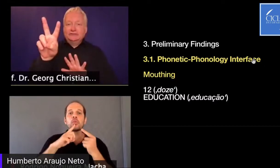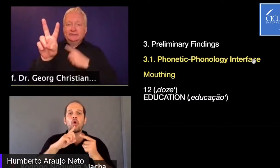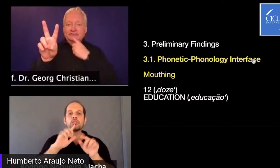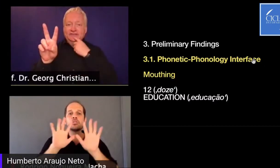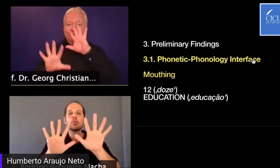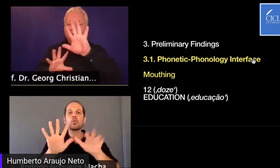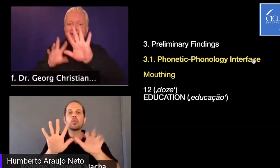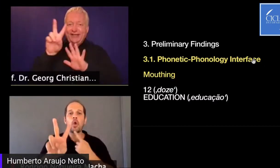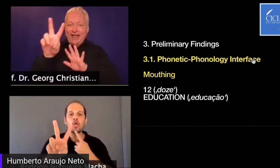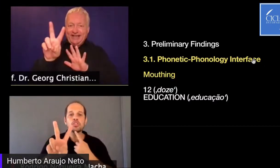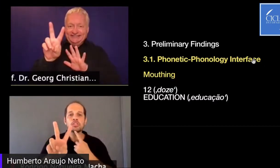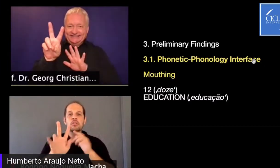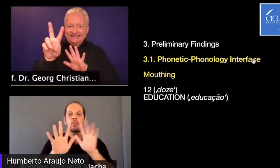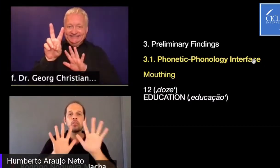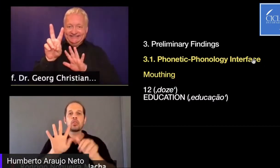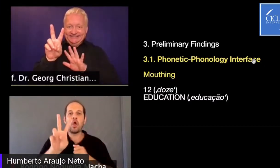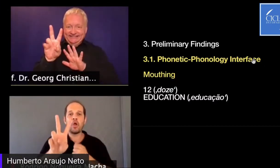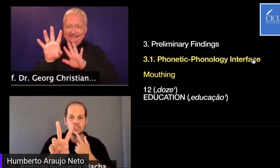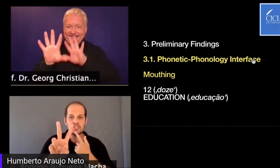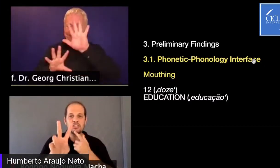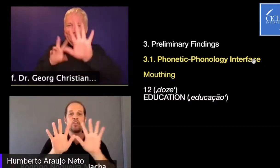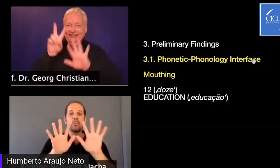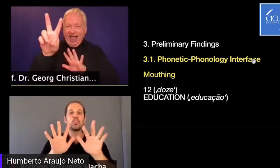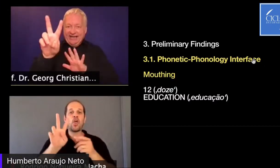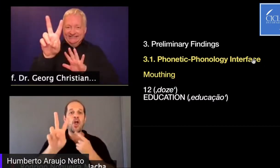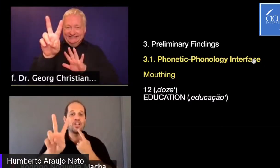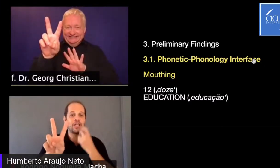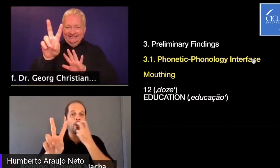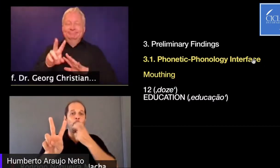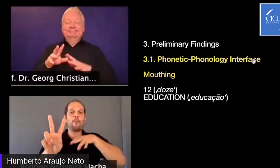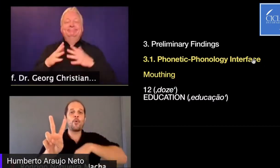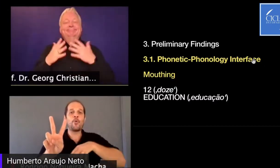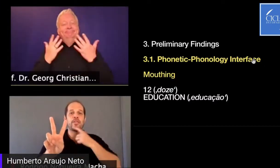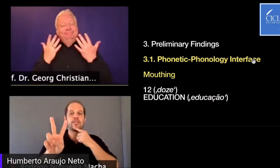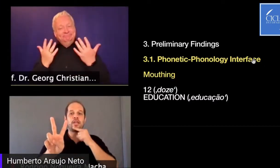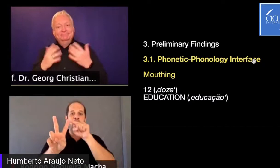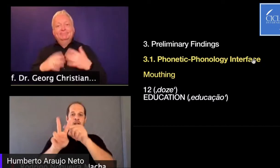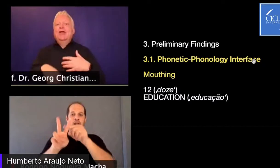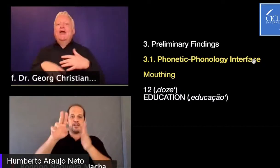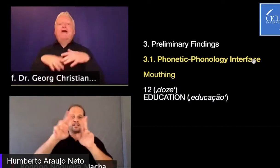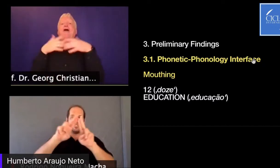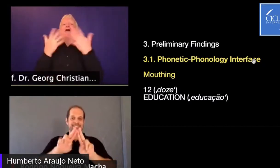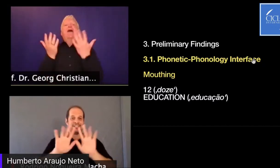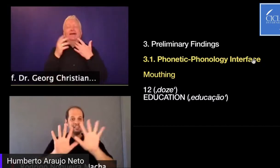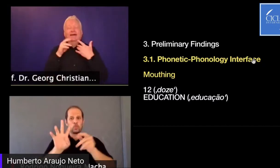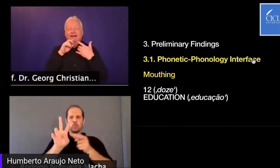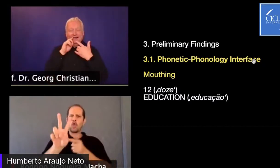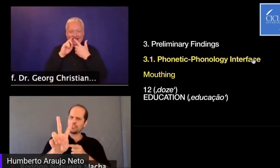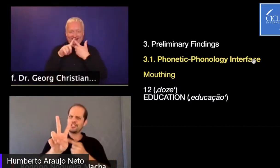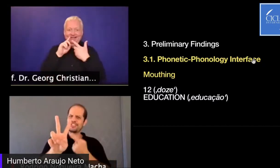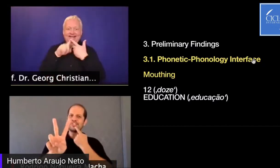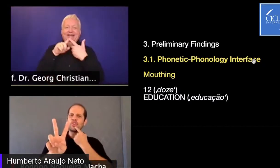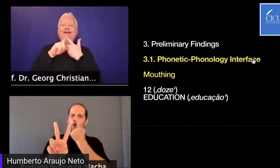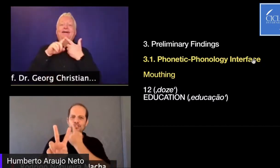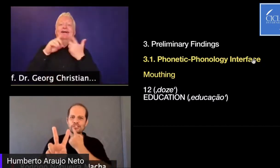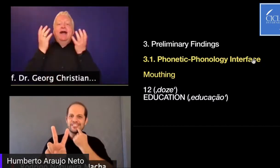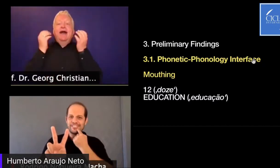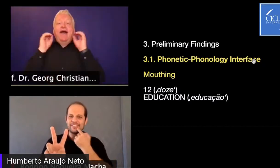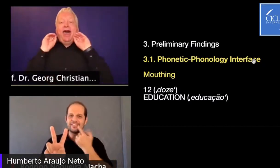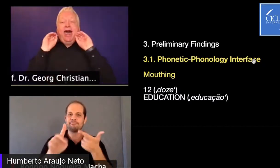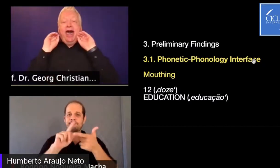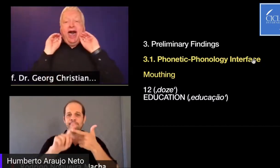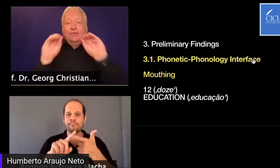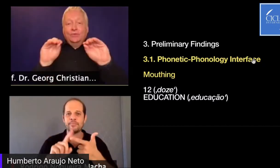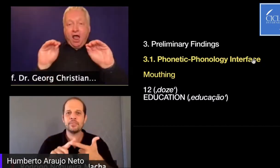por vezes fazia esse complemento oral para poder dar conta de uma complexidade. Você tem aí o caso de 12